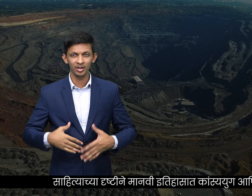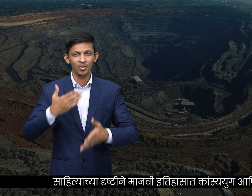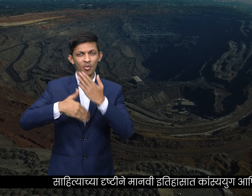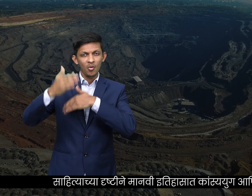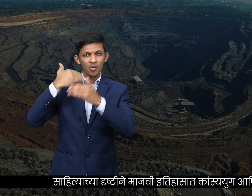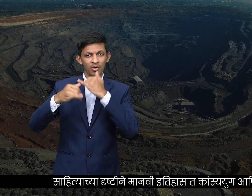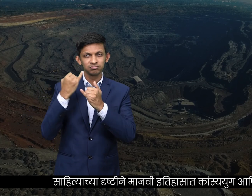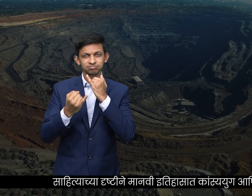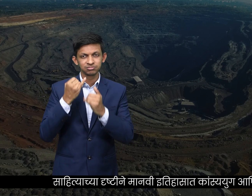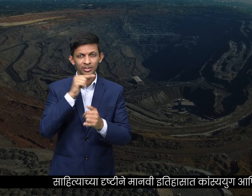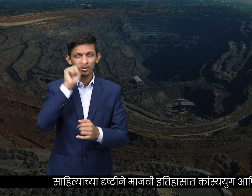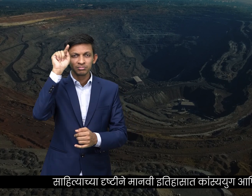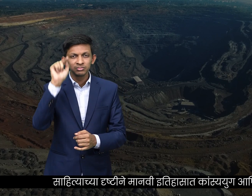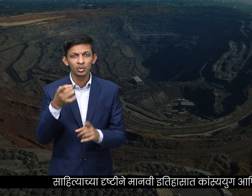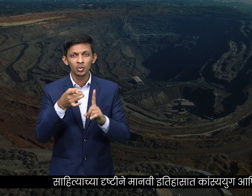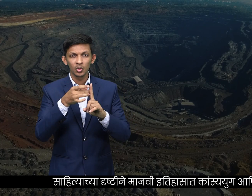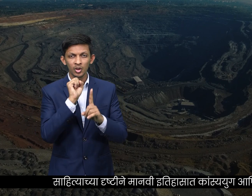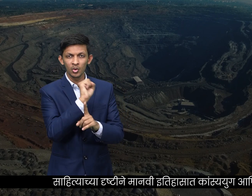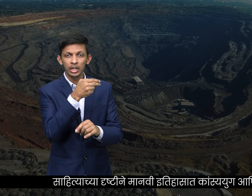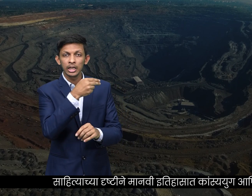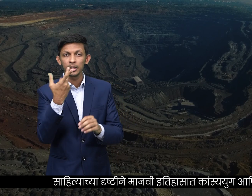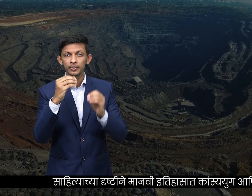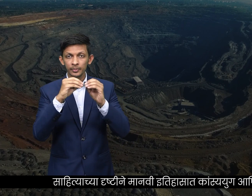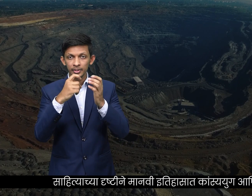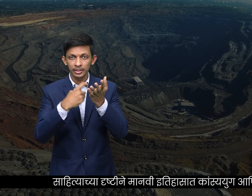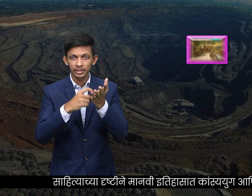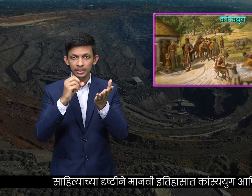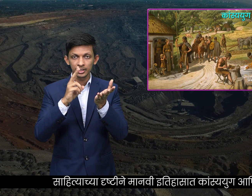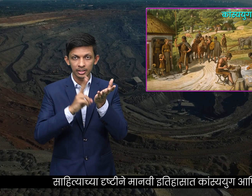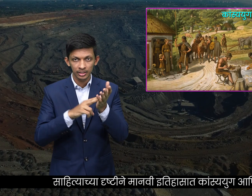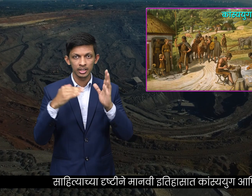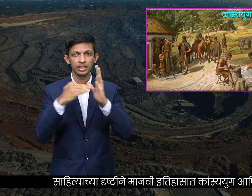साहित्याच्या दृष्टीने मानवी इतिहासात कांस्ययुग, लोहयुग होते.